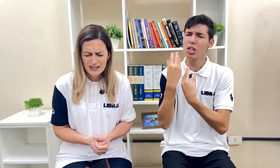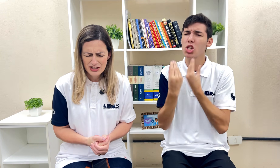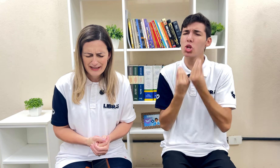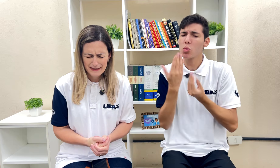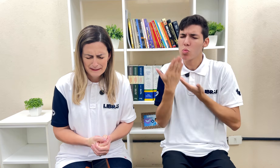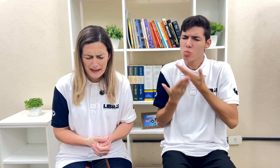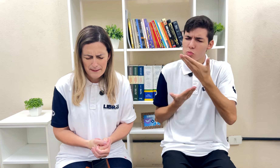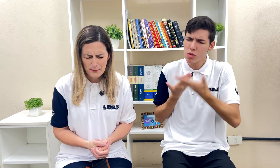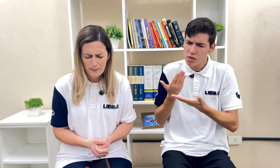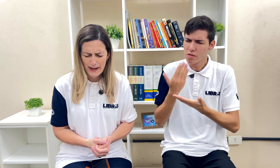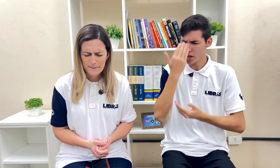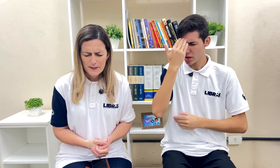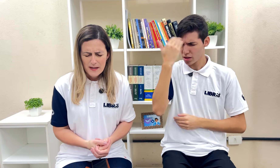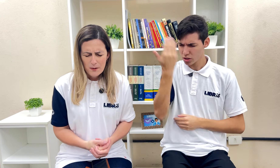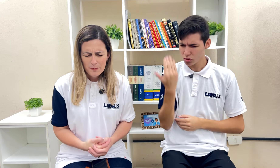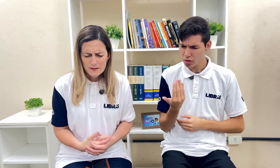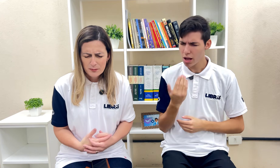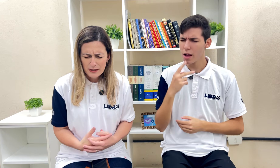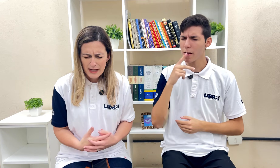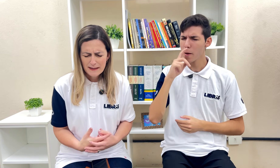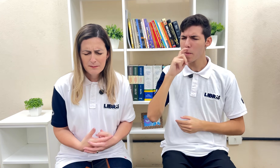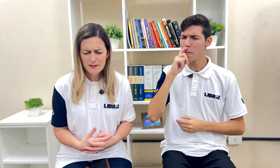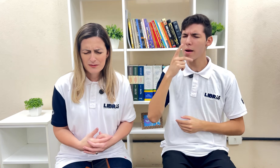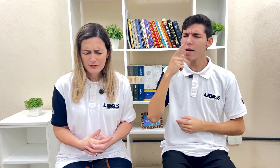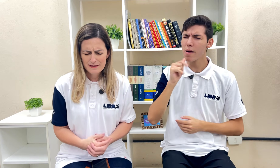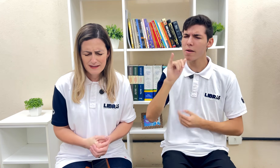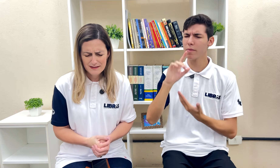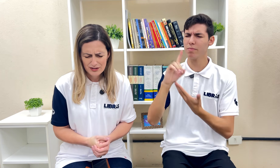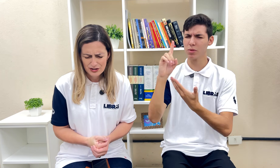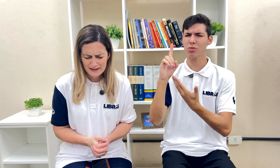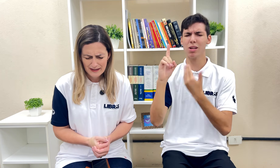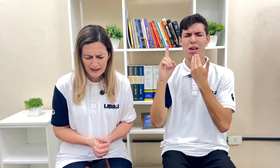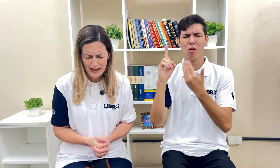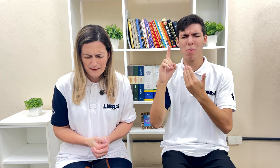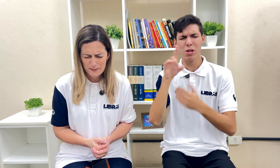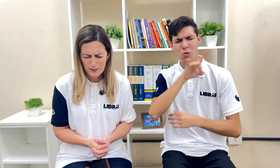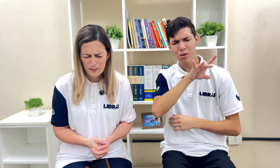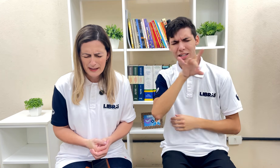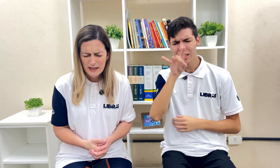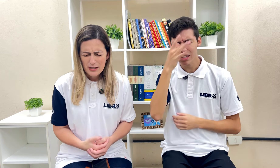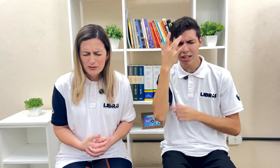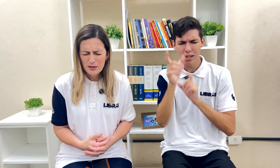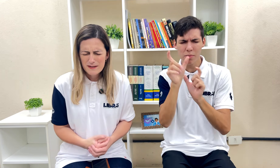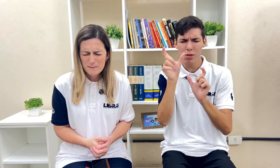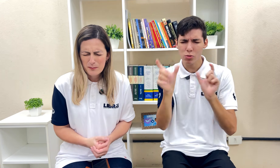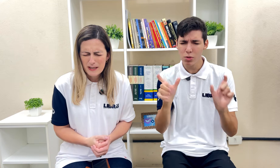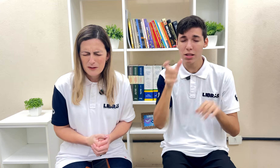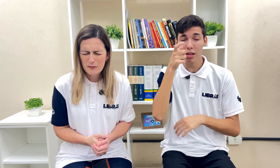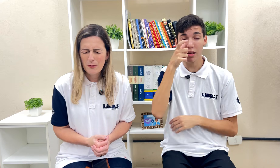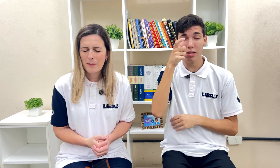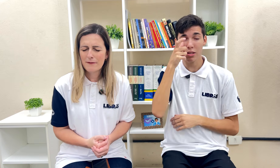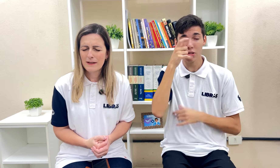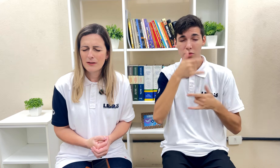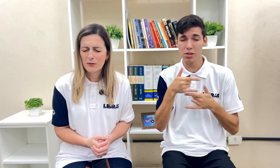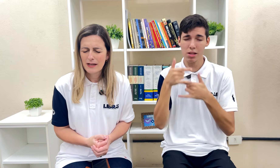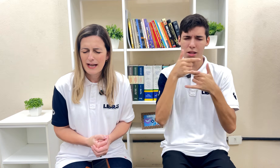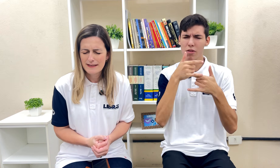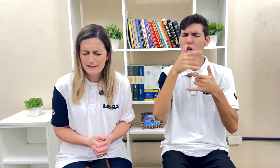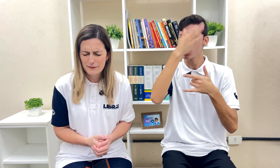te agradar, meu Pai. Eu peço por cada pessoa que está assistindo essa live, meu Pai, que o teu Espírito, meu Pai, venha tocar nessa